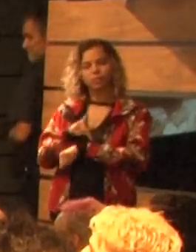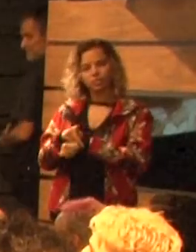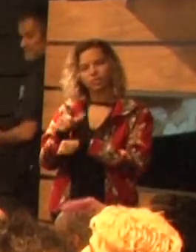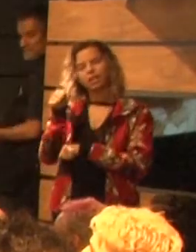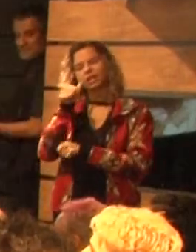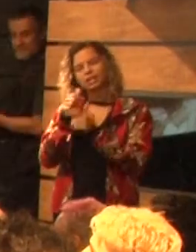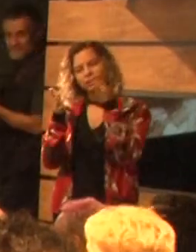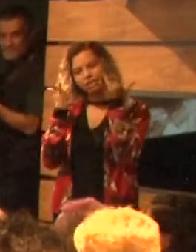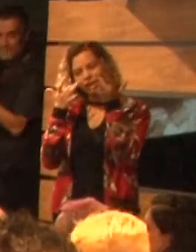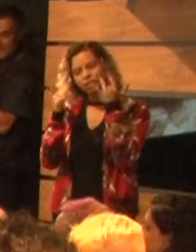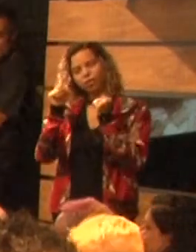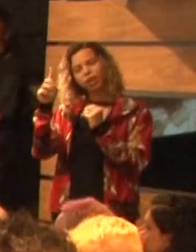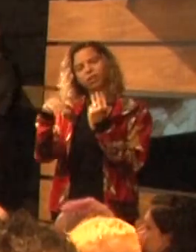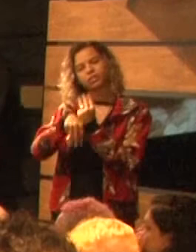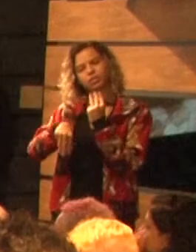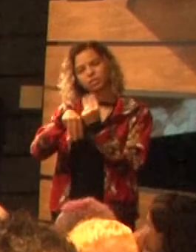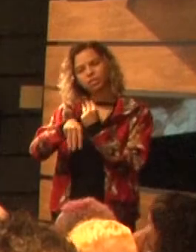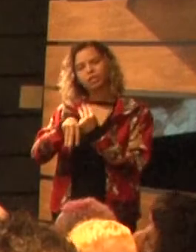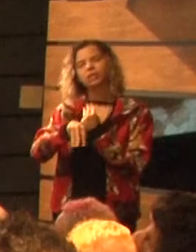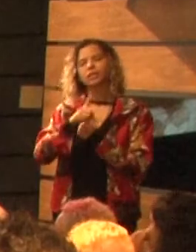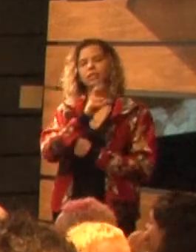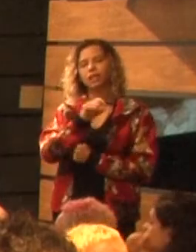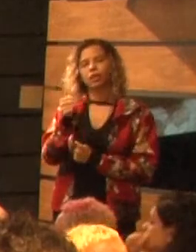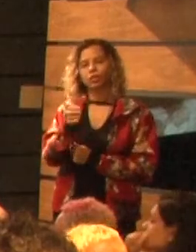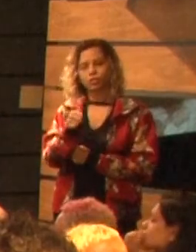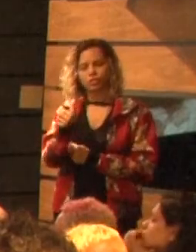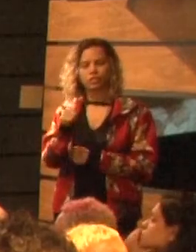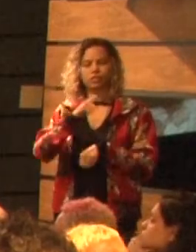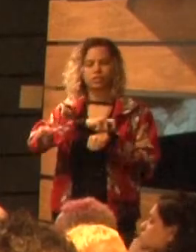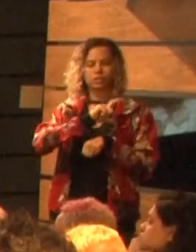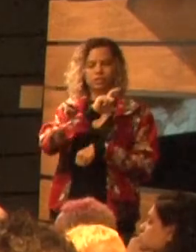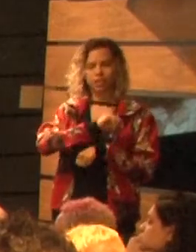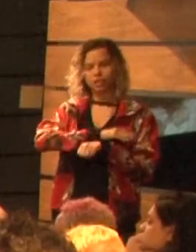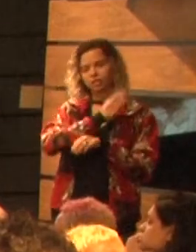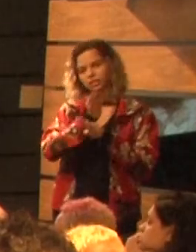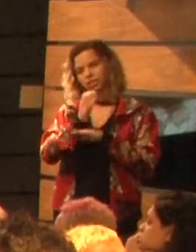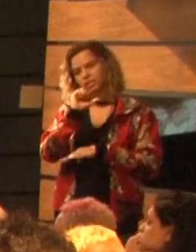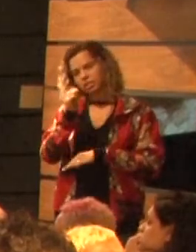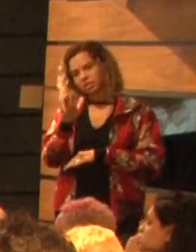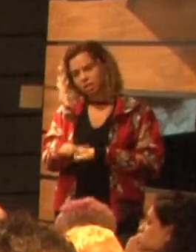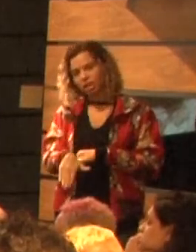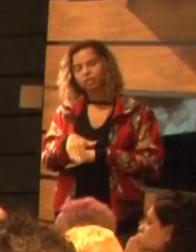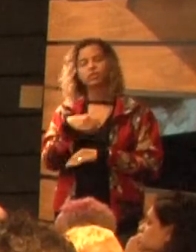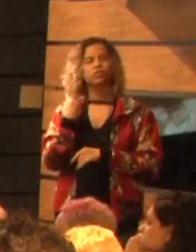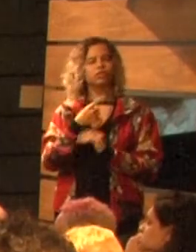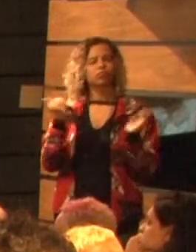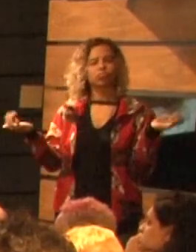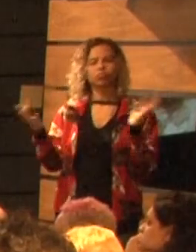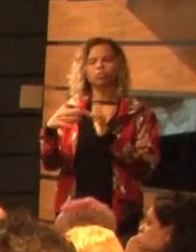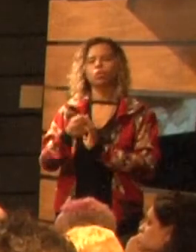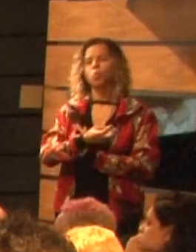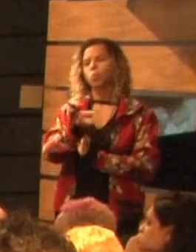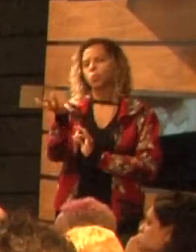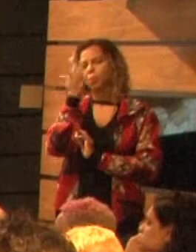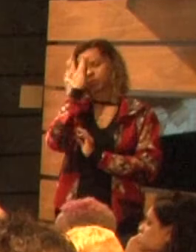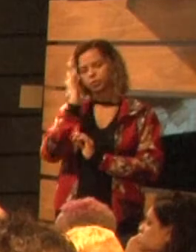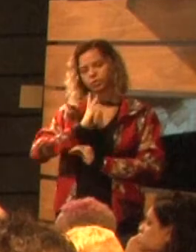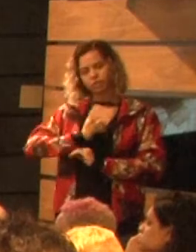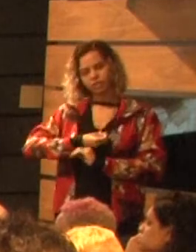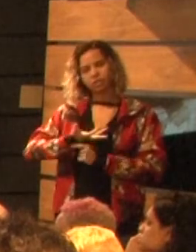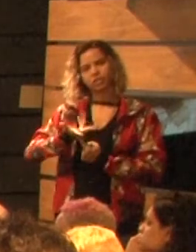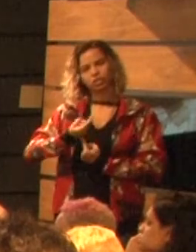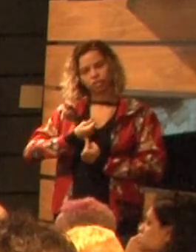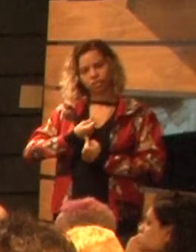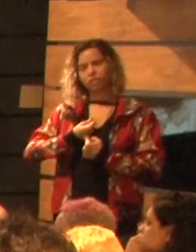ser no Centro Cultural São Paulo, dias 10 e 11, das 10 às 18, onde a gente reúne uma grande quantidade de pessoas trans artistas